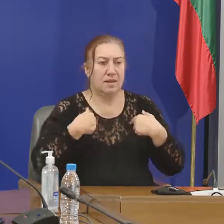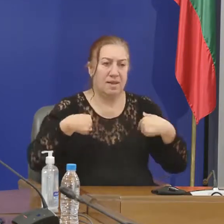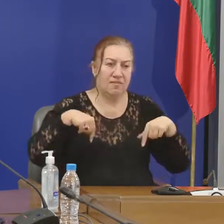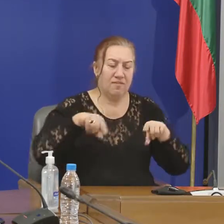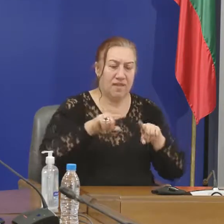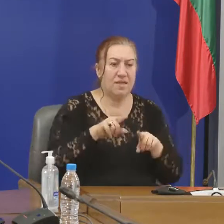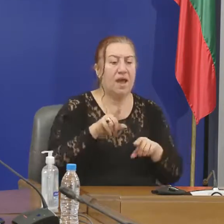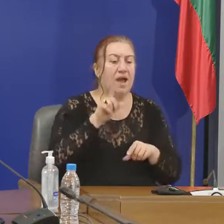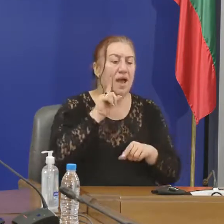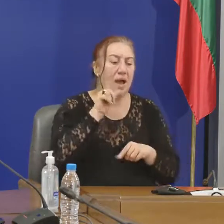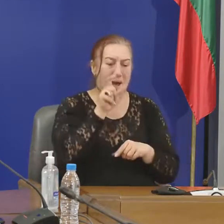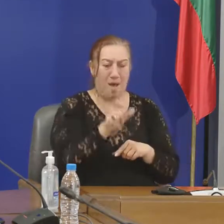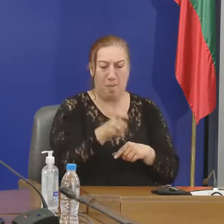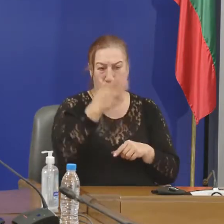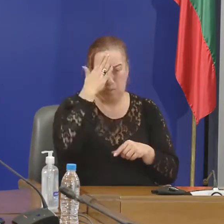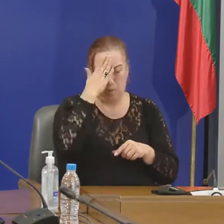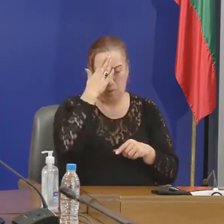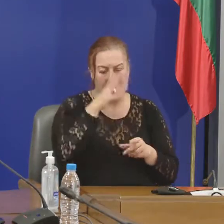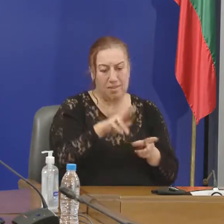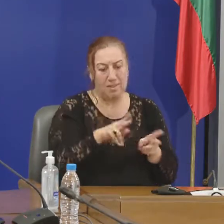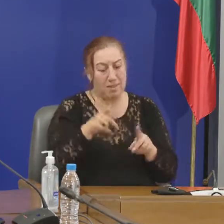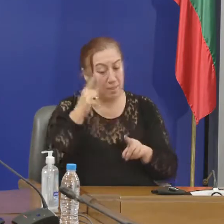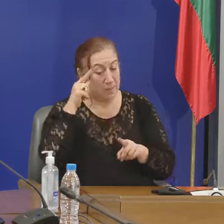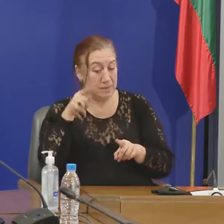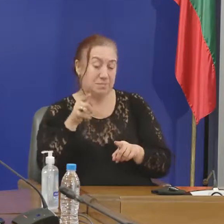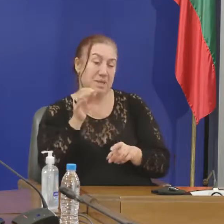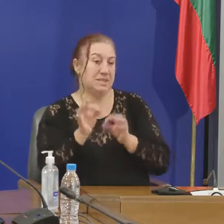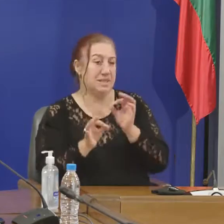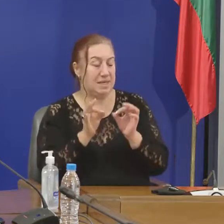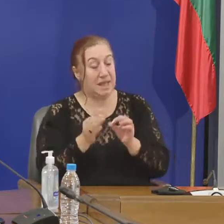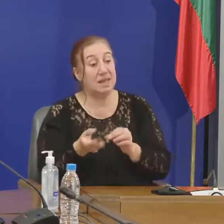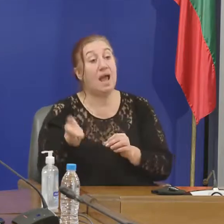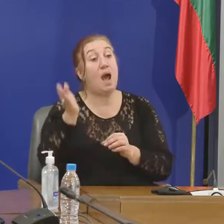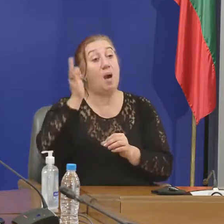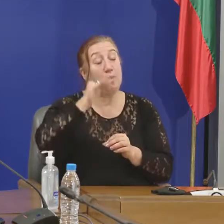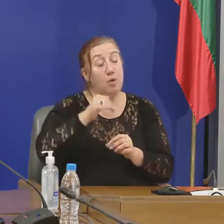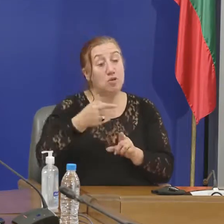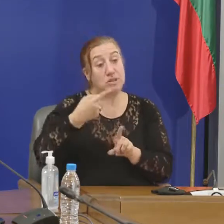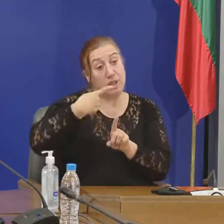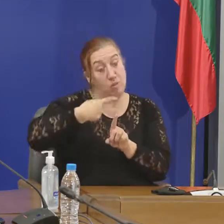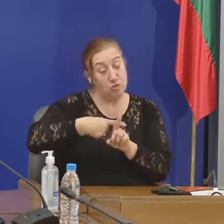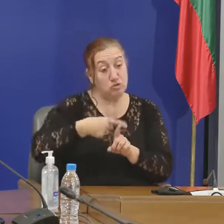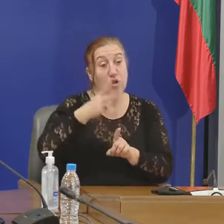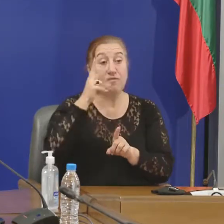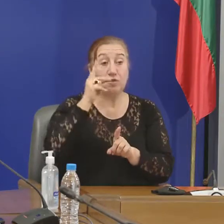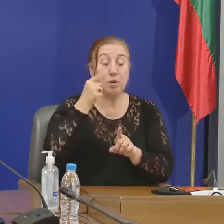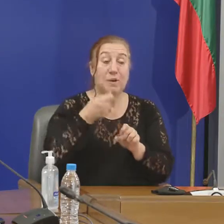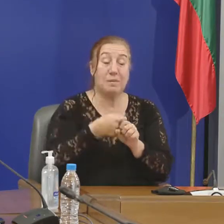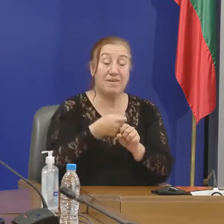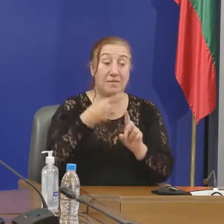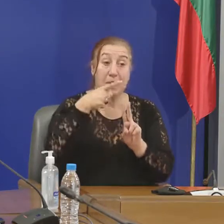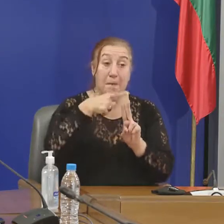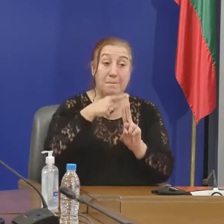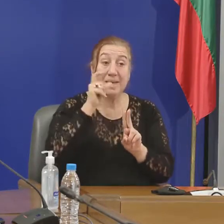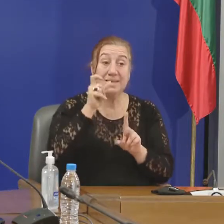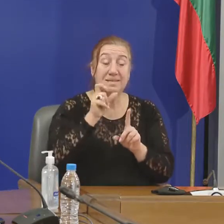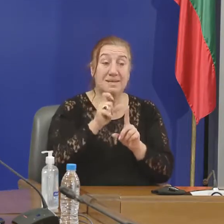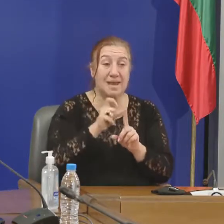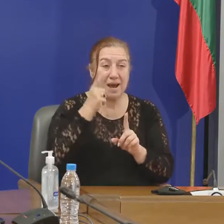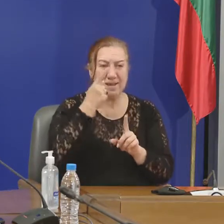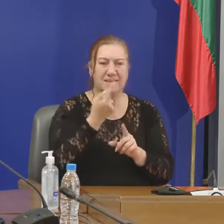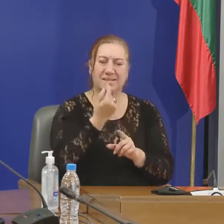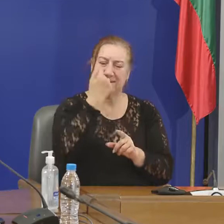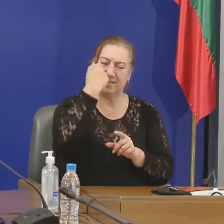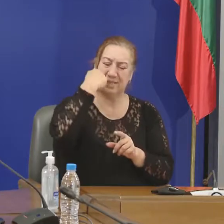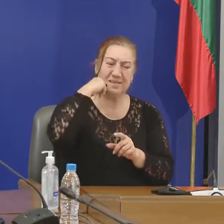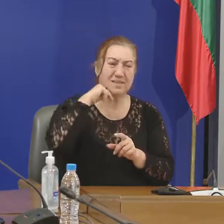третираме като заразен, а след това допълнително правим и PCR тест, с който да вече да верифицира на